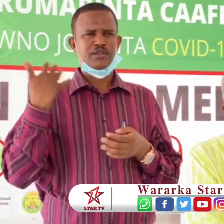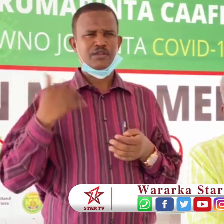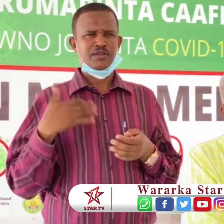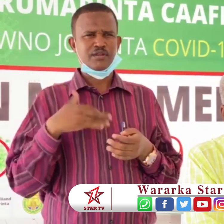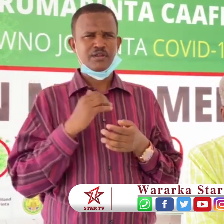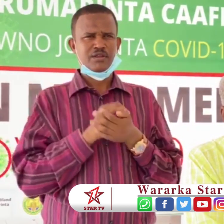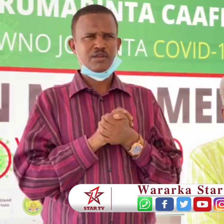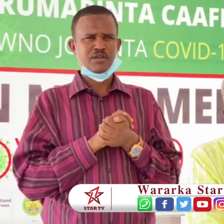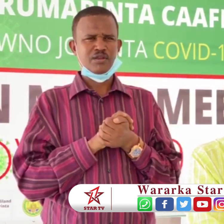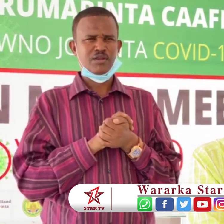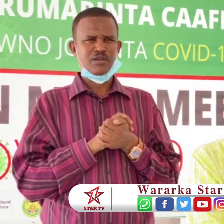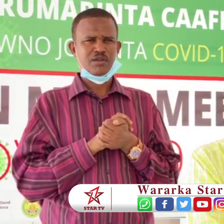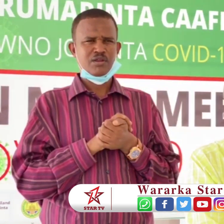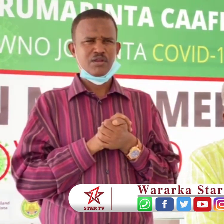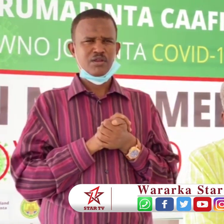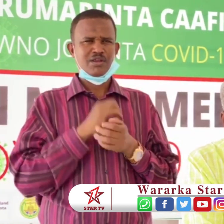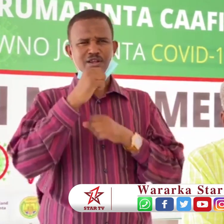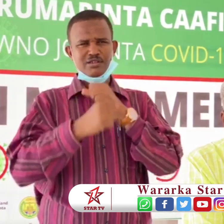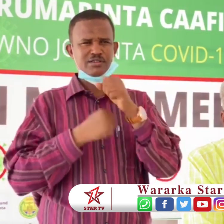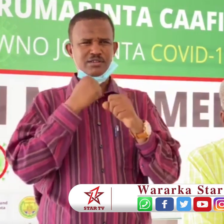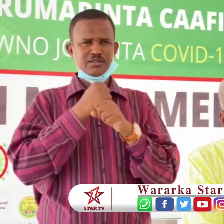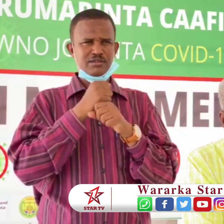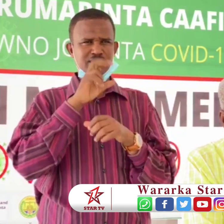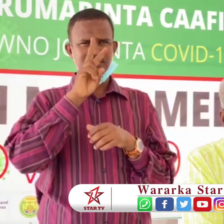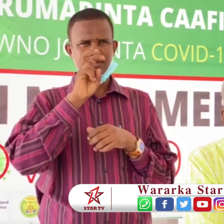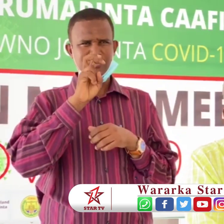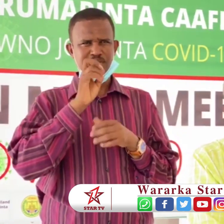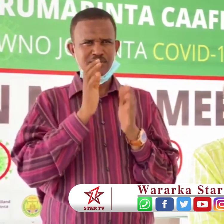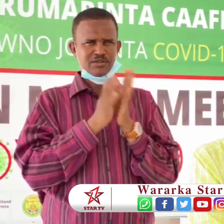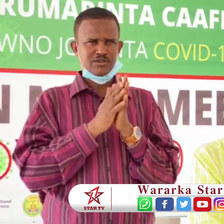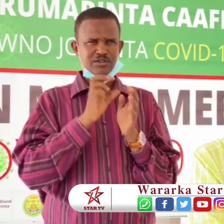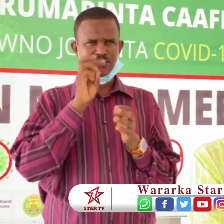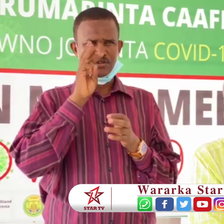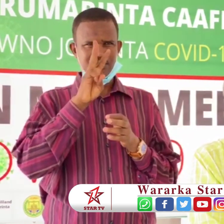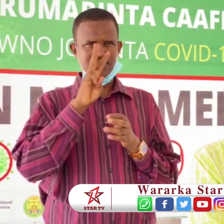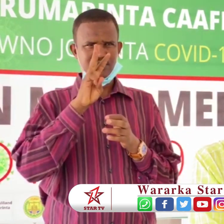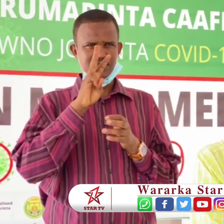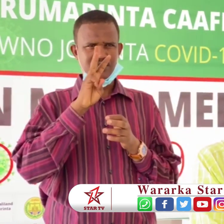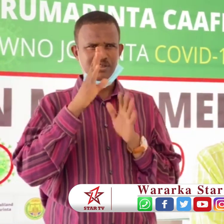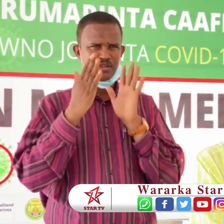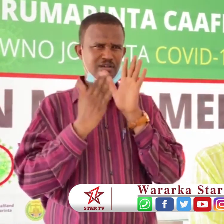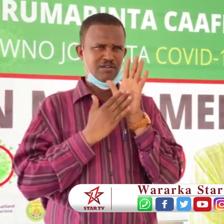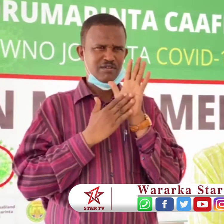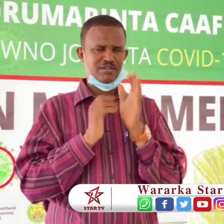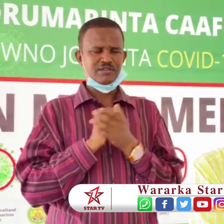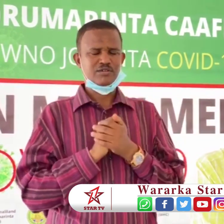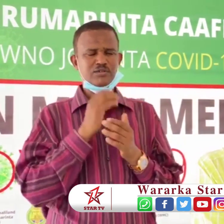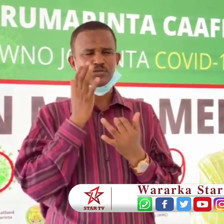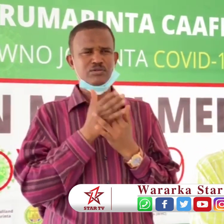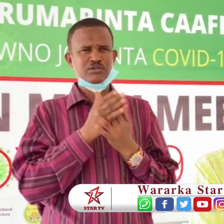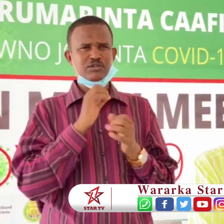dadka da'doodu ay u dhexeeyaan 20 jir ilaa 49 jir guud ahaan